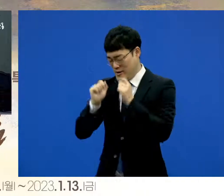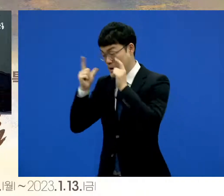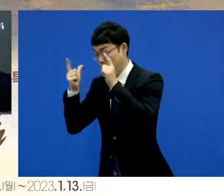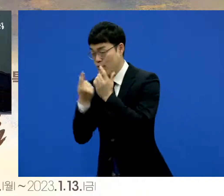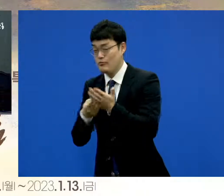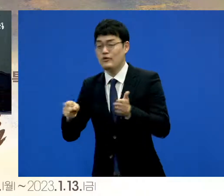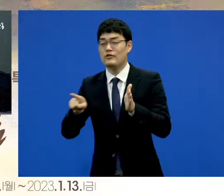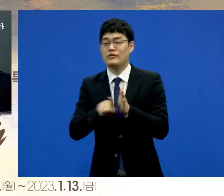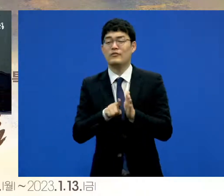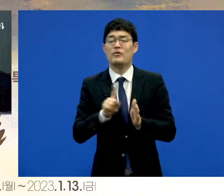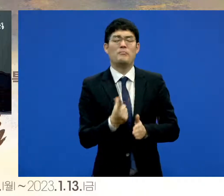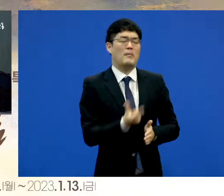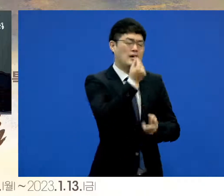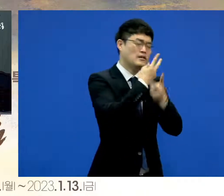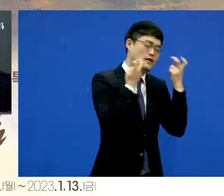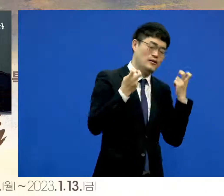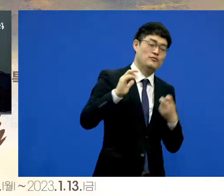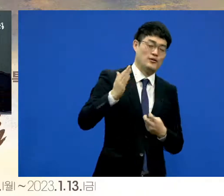일찍 자면은